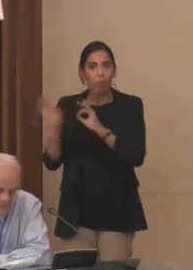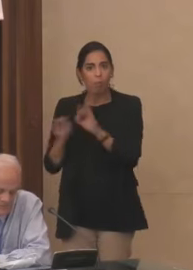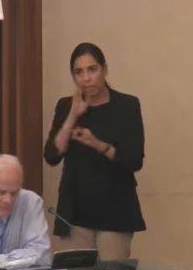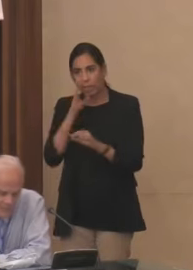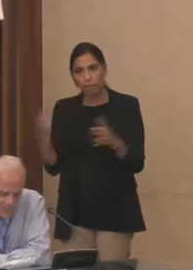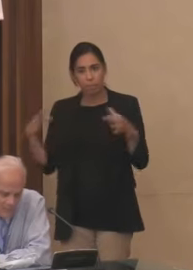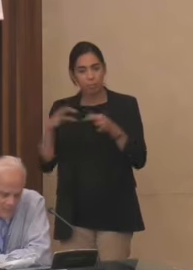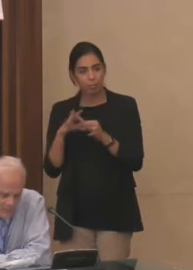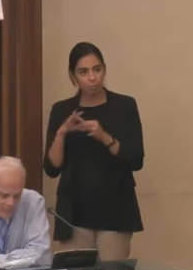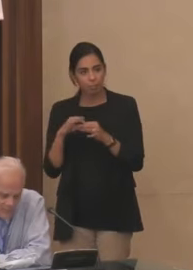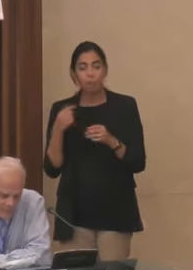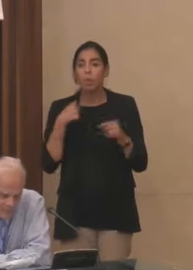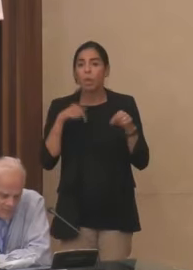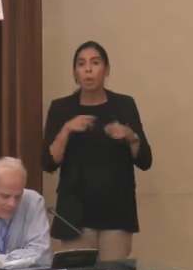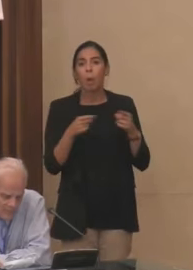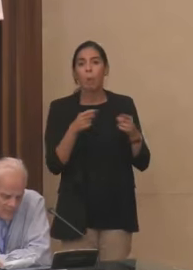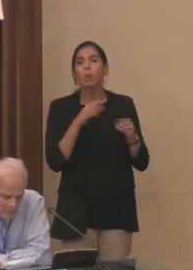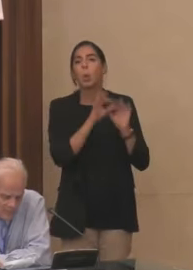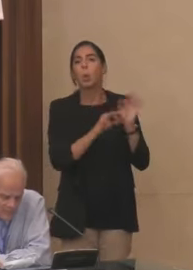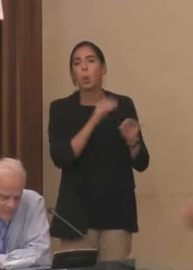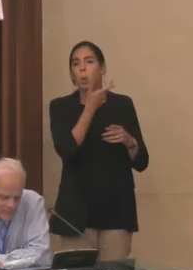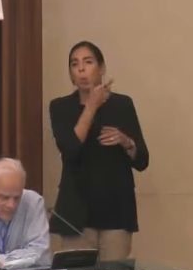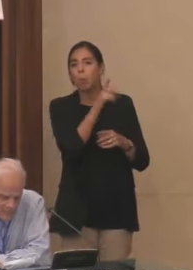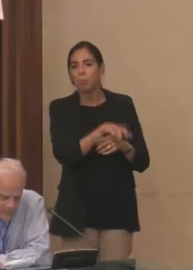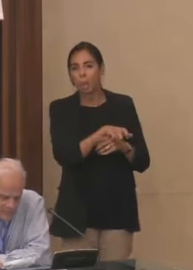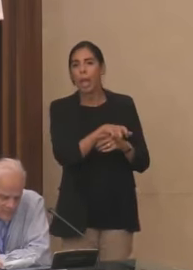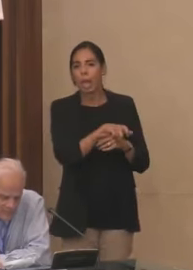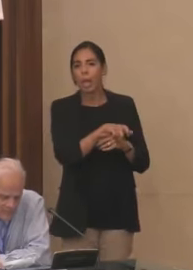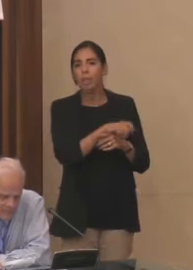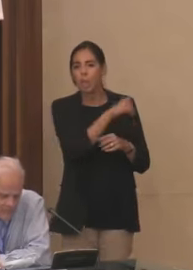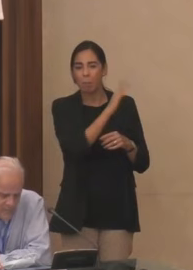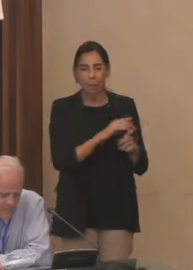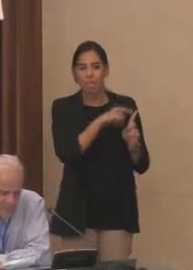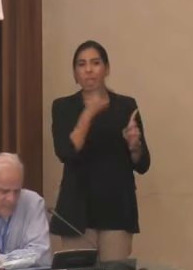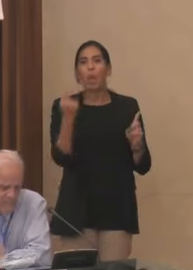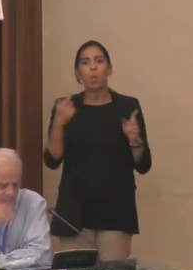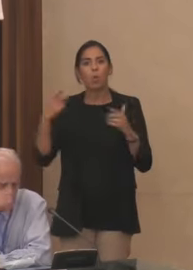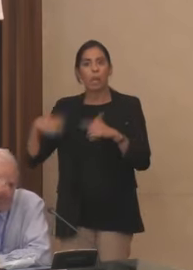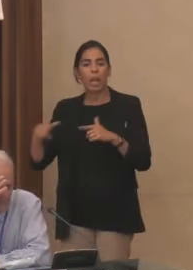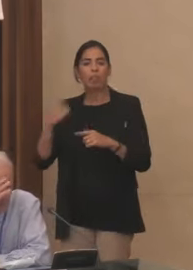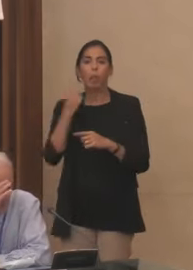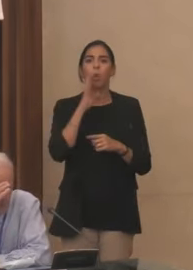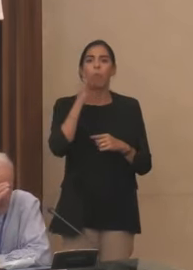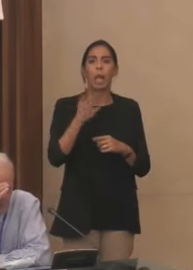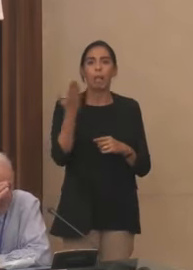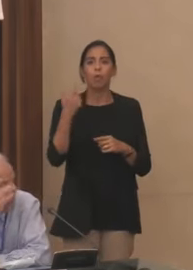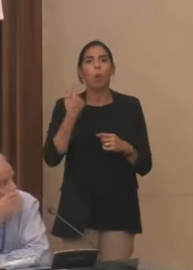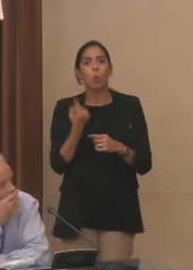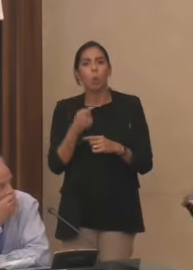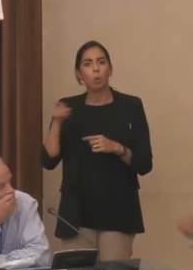solo in questo momento, sto curando un paziente a Rio de Janeiro, uno a Salamina in Grecia, uno in Belgio e uno a